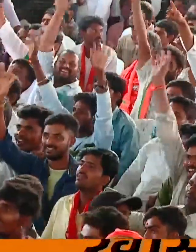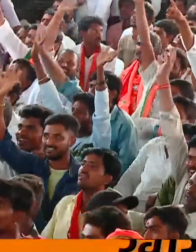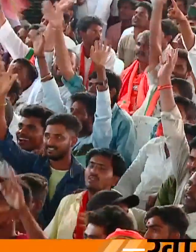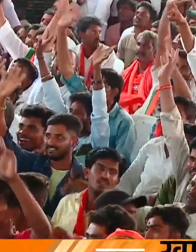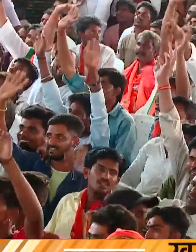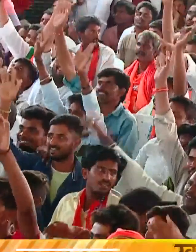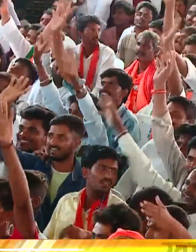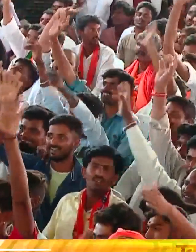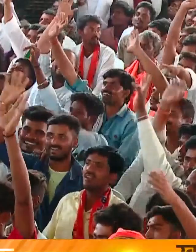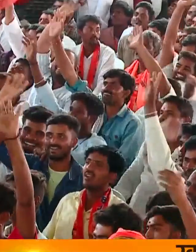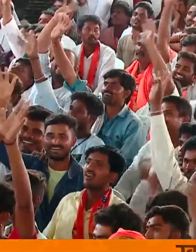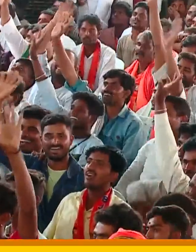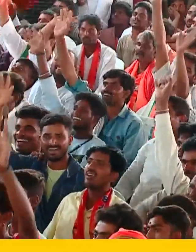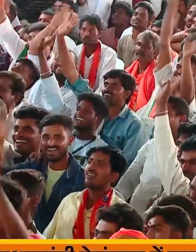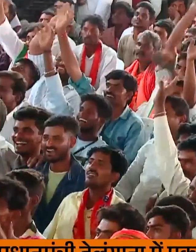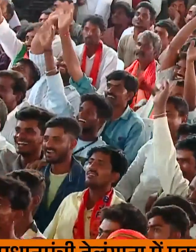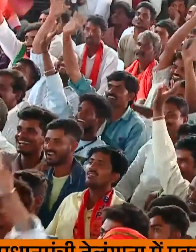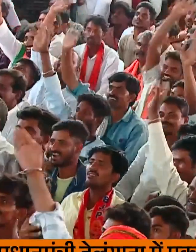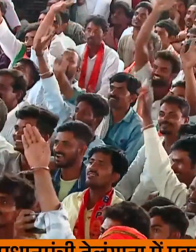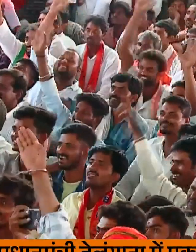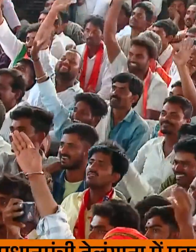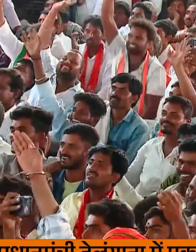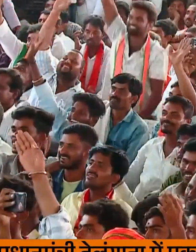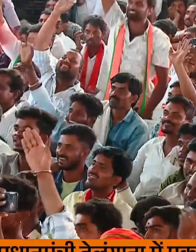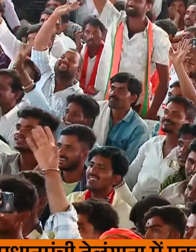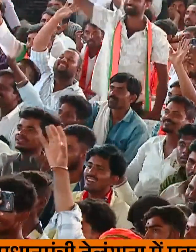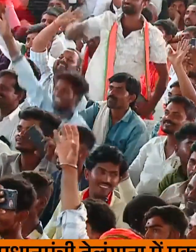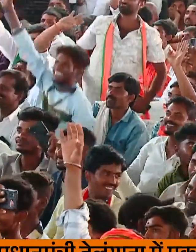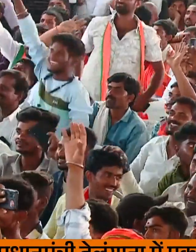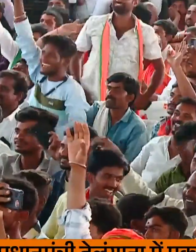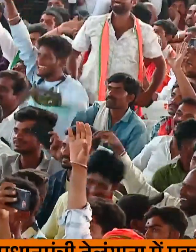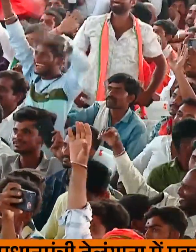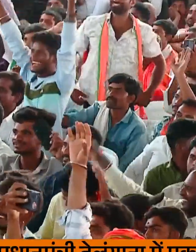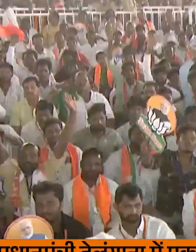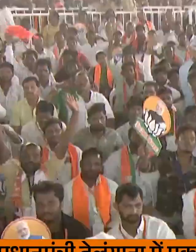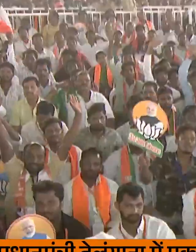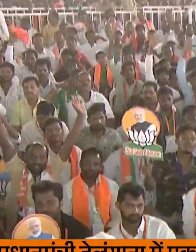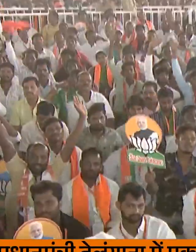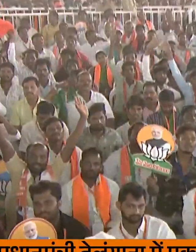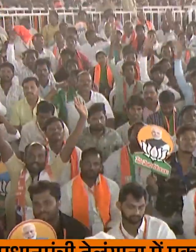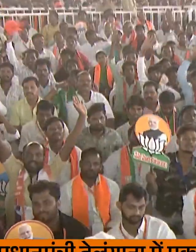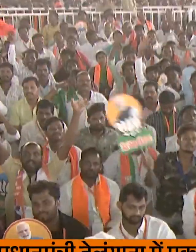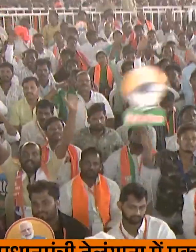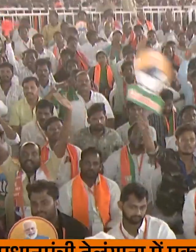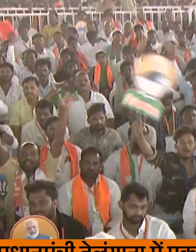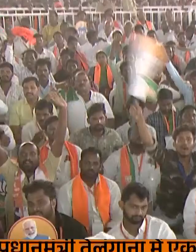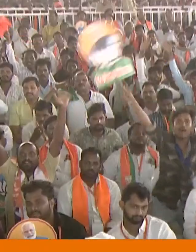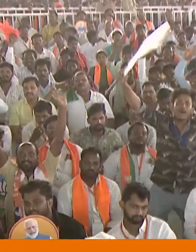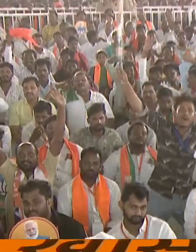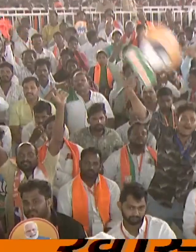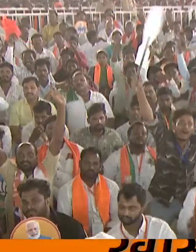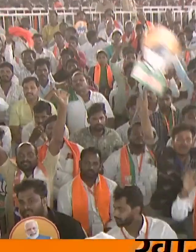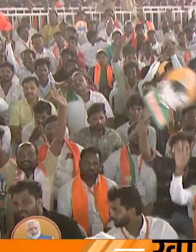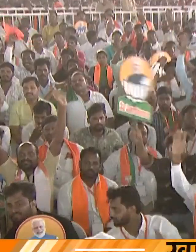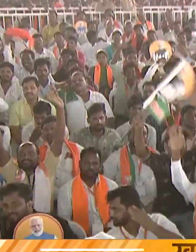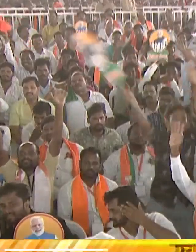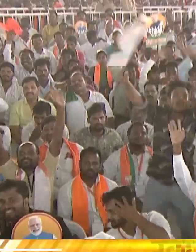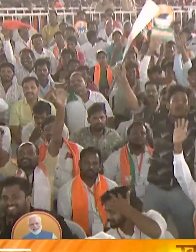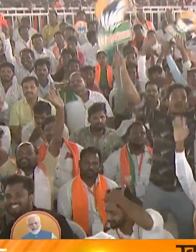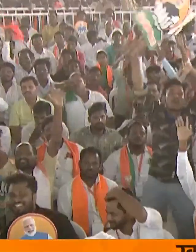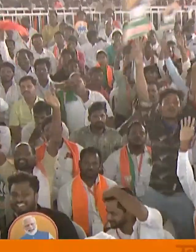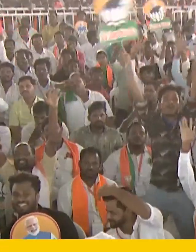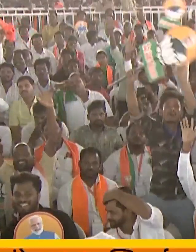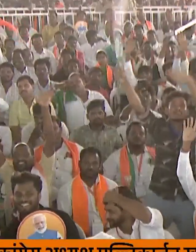కాంగ్రెస్ ప్రభుత్వము ఏ రకంగా ఇద్దరు కూడా తోడు దొంగలు కాబట్టి ఒకరినొకరు కాపాడుకునేటువంటి ప్రయత్నాలు చేస్తూ ఉన్నారు.